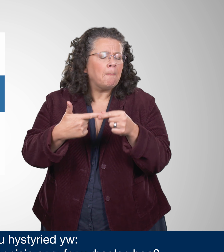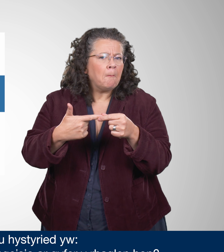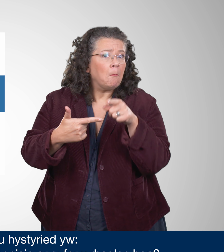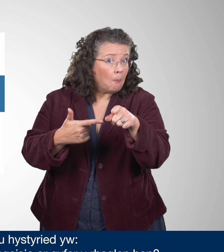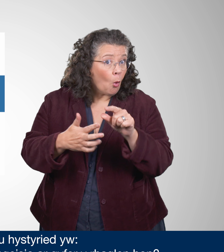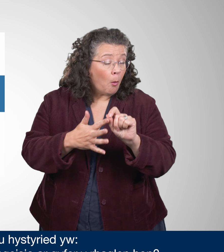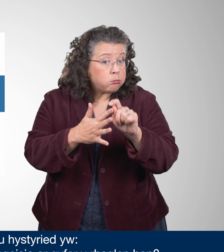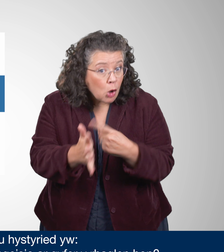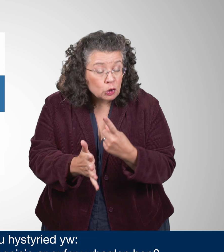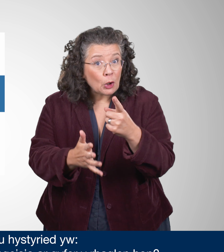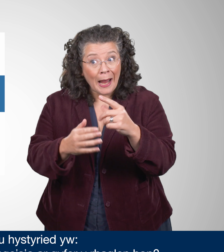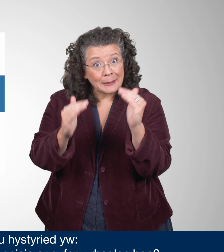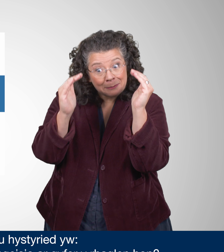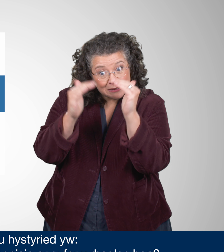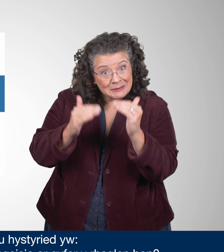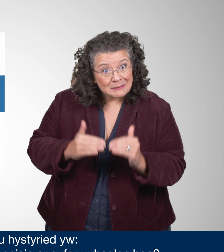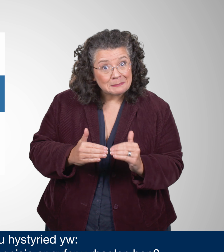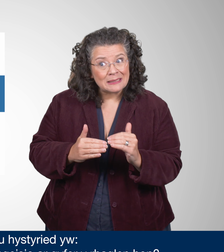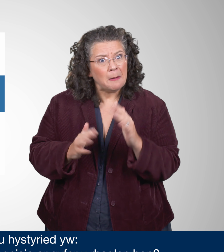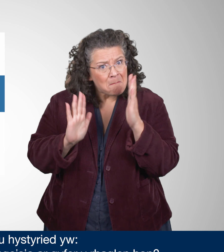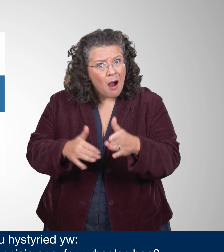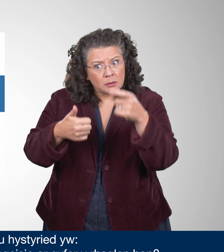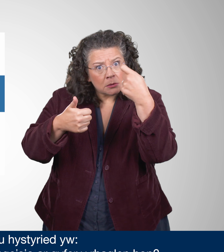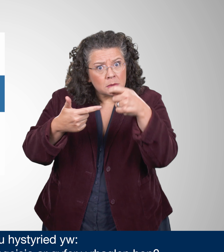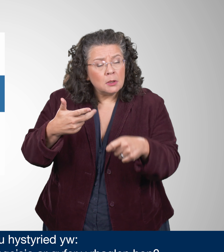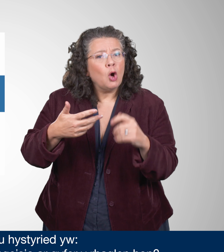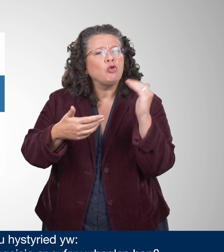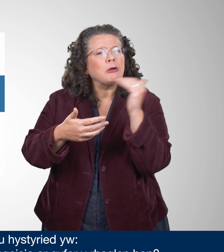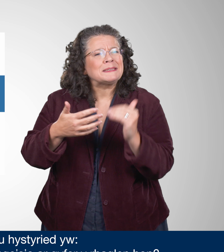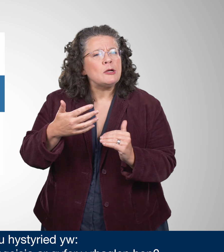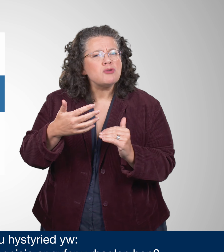i ymgeisio ar gyfer y raglen hon?